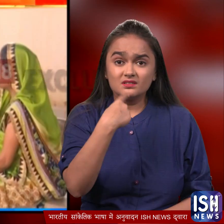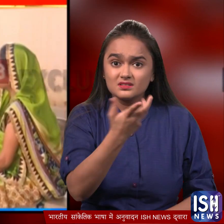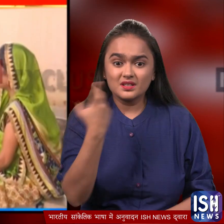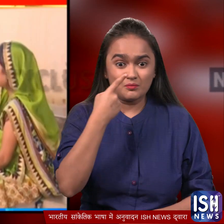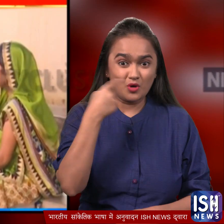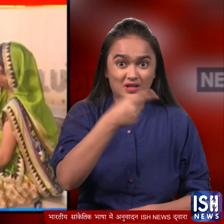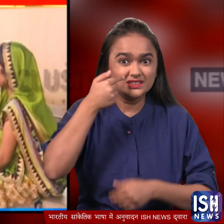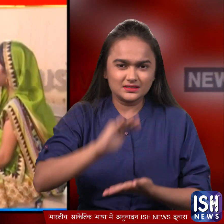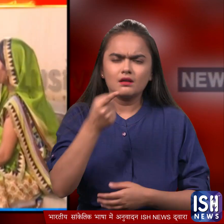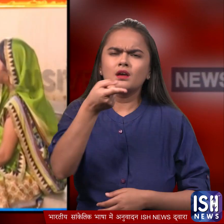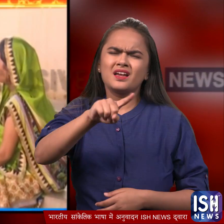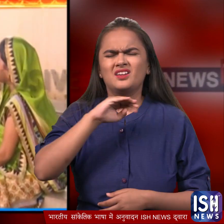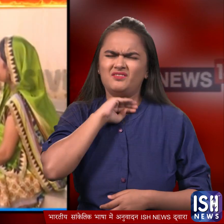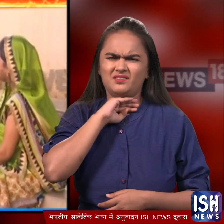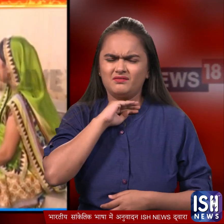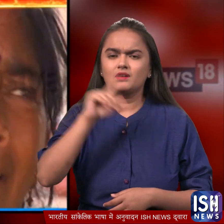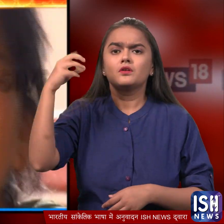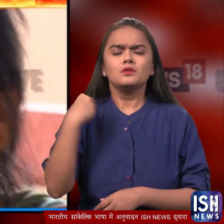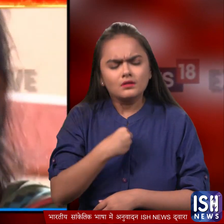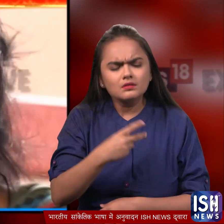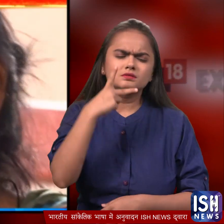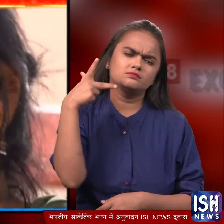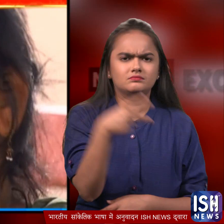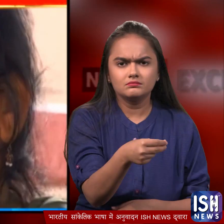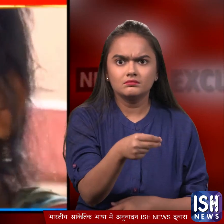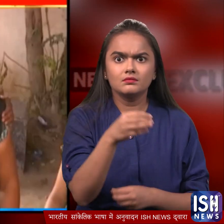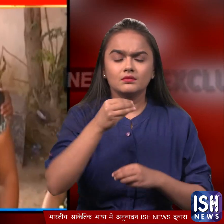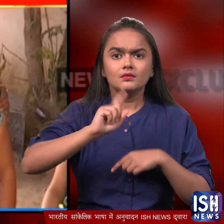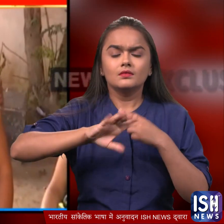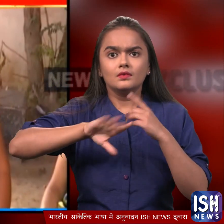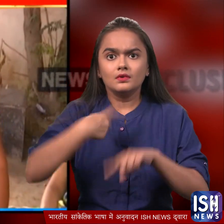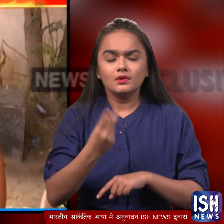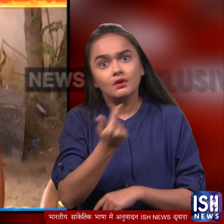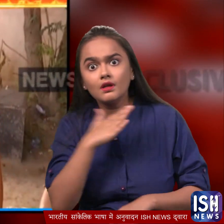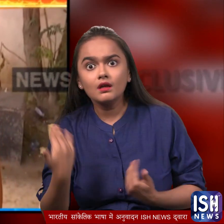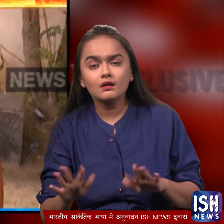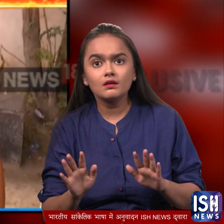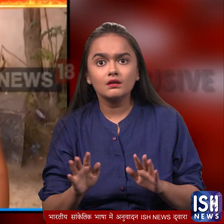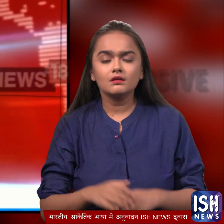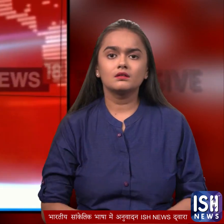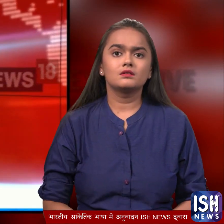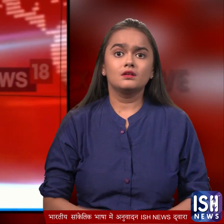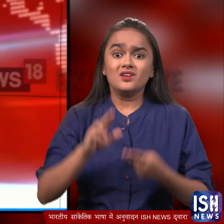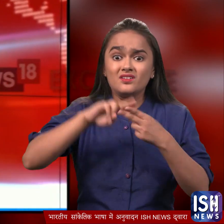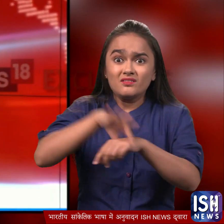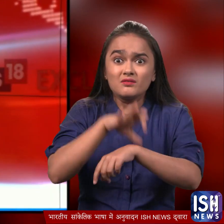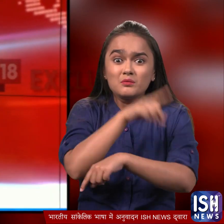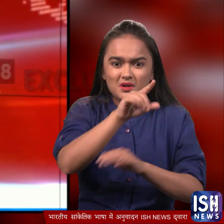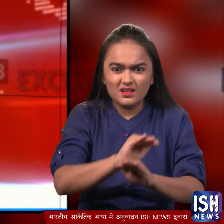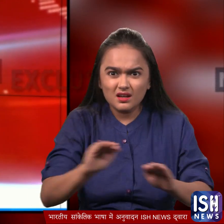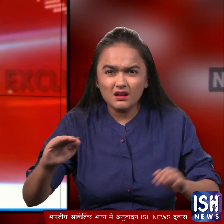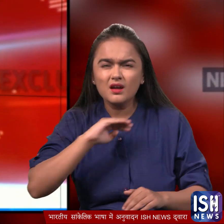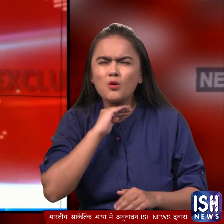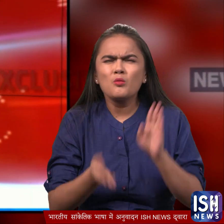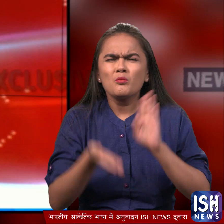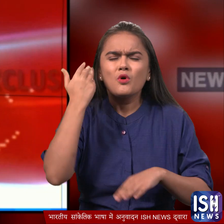बताया गया कि महिला के बेटे को एक दिन बुखार आया, डॉक्टर ने उसे इंजेक्शन लगाया, लेकिन बाद में उसकी मौत हो गई। फिरोजाबाद में बच्चों के बीमार